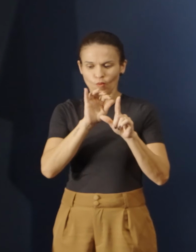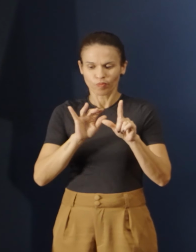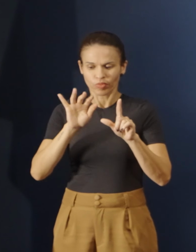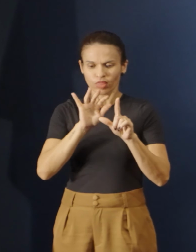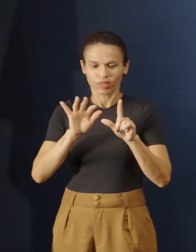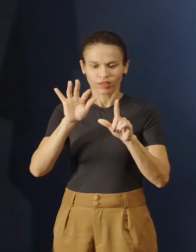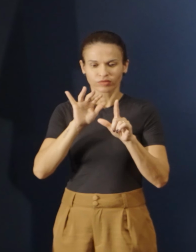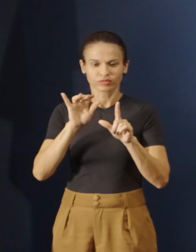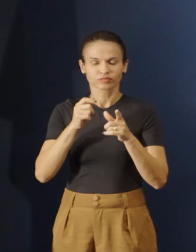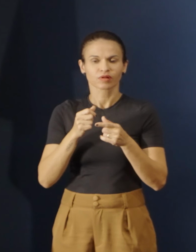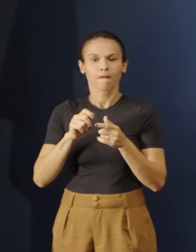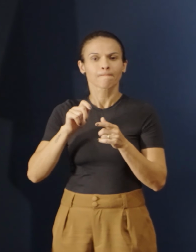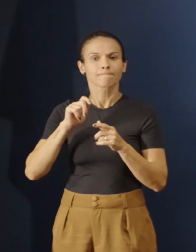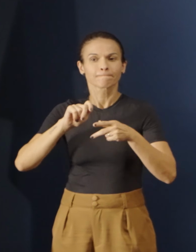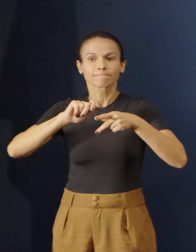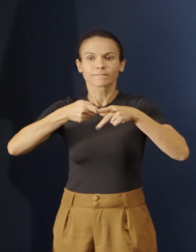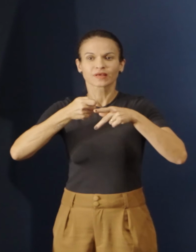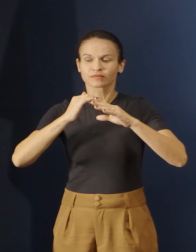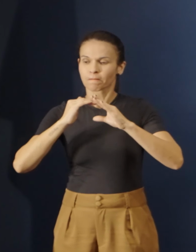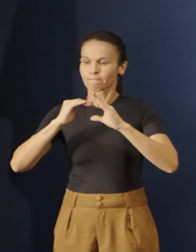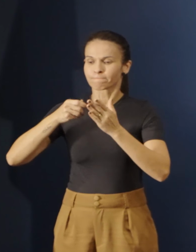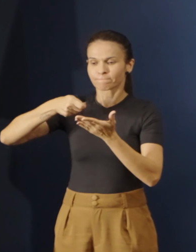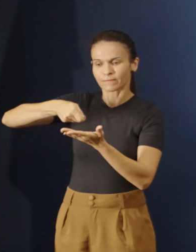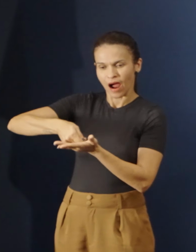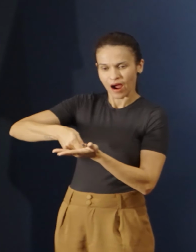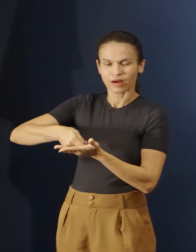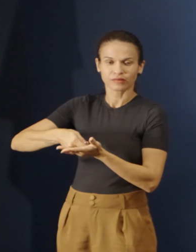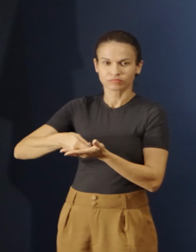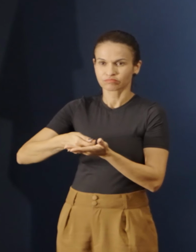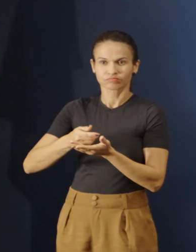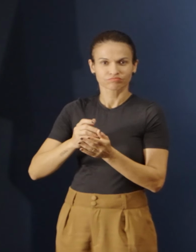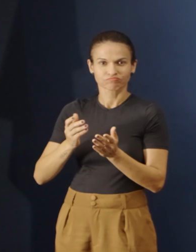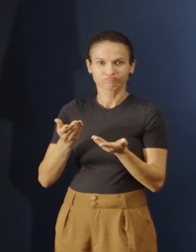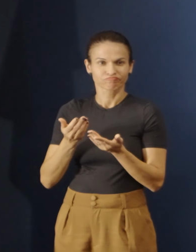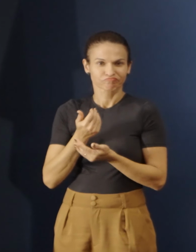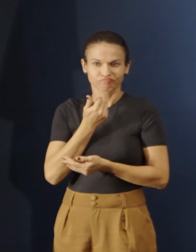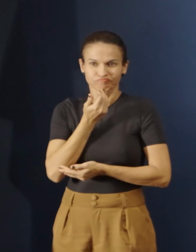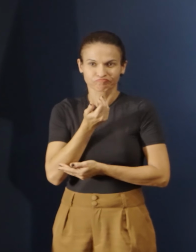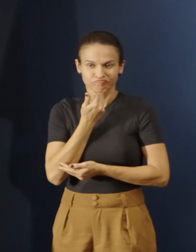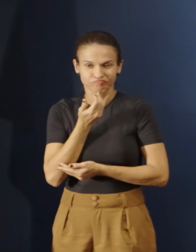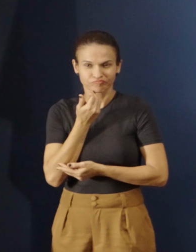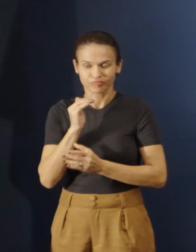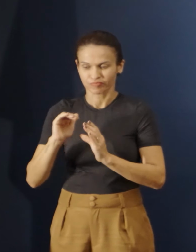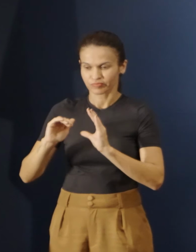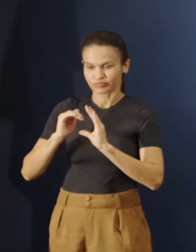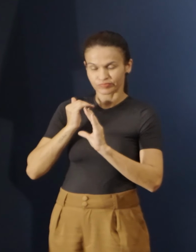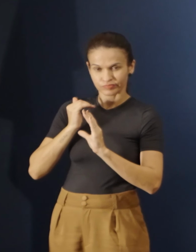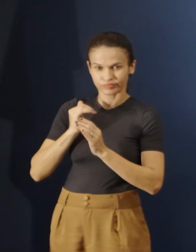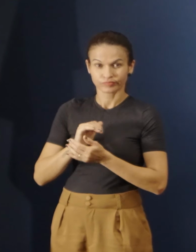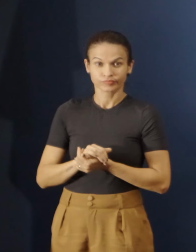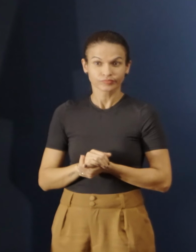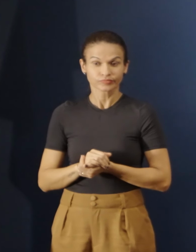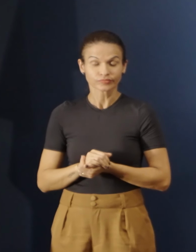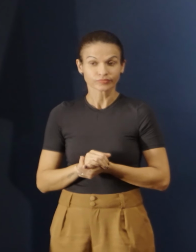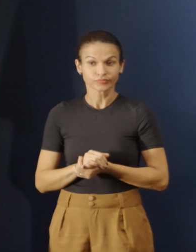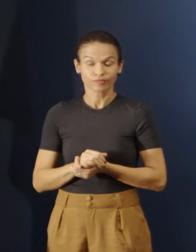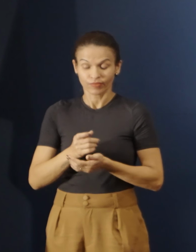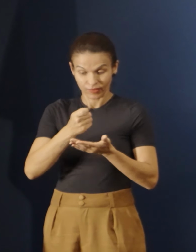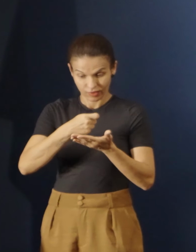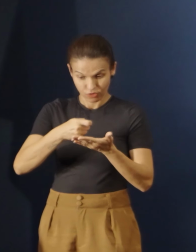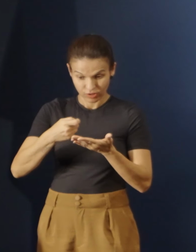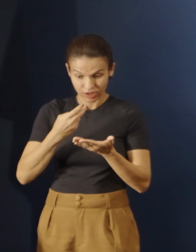conta corrente, a gente manda Pix e paga a conta. Então, assim, nem correio funciona mais para mandar conta para a gente. Então, quem